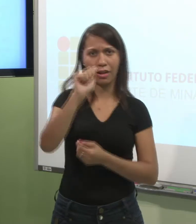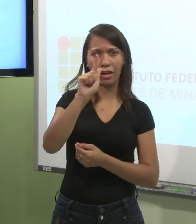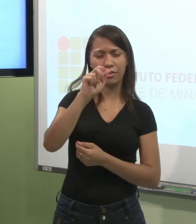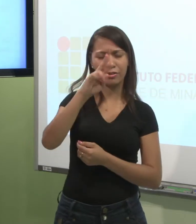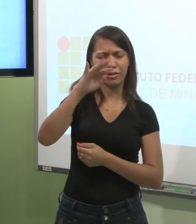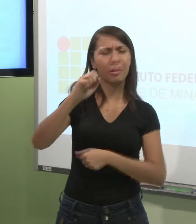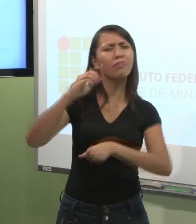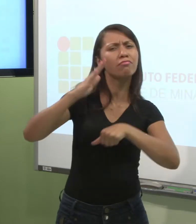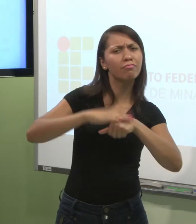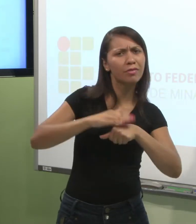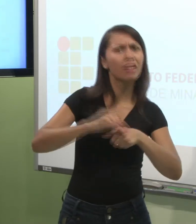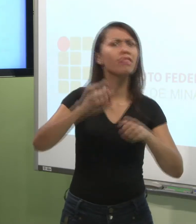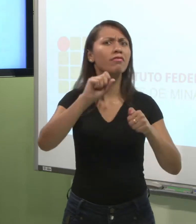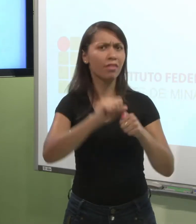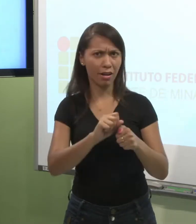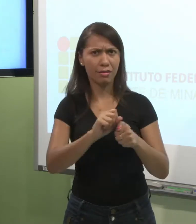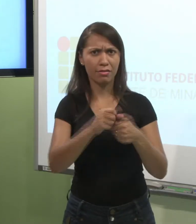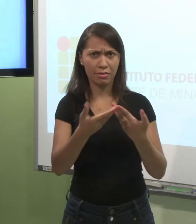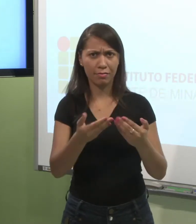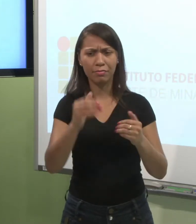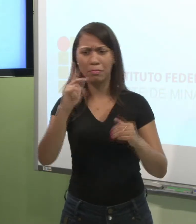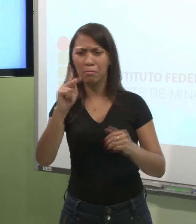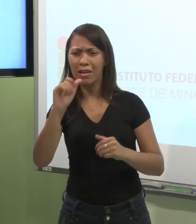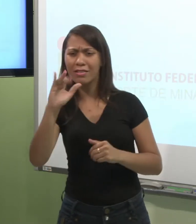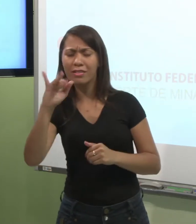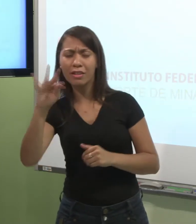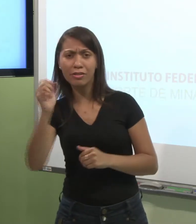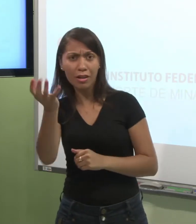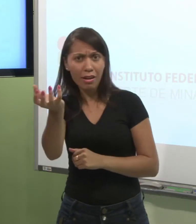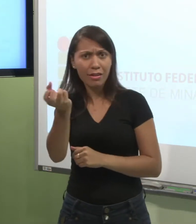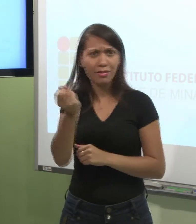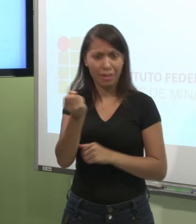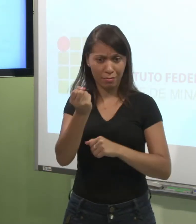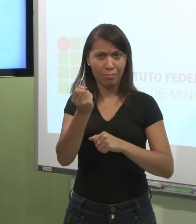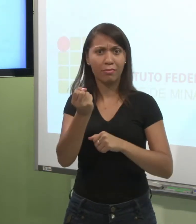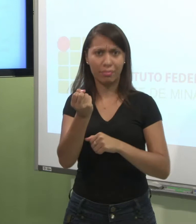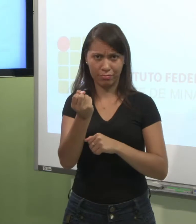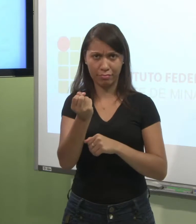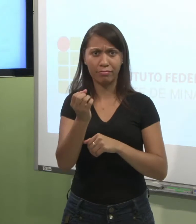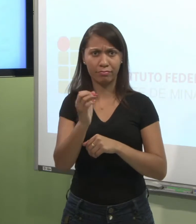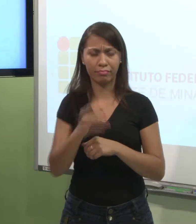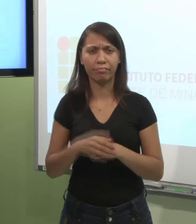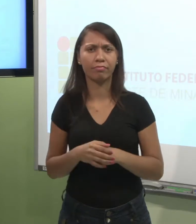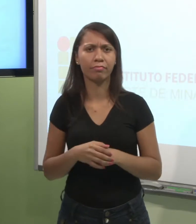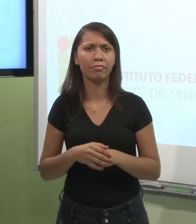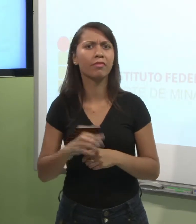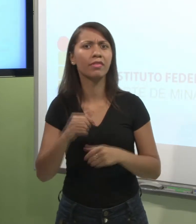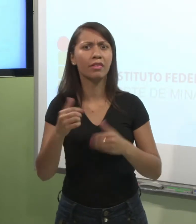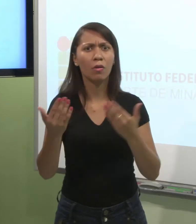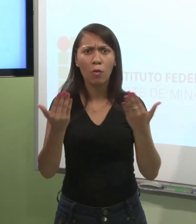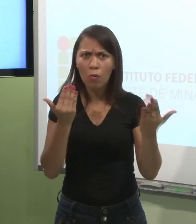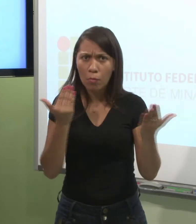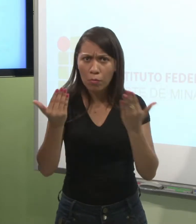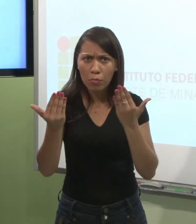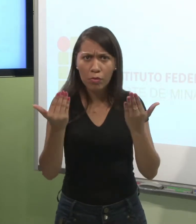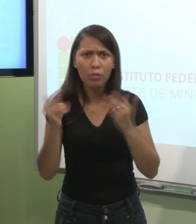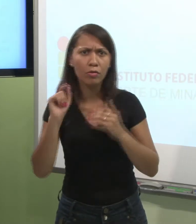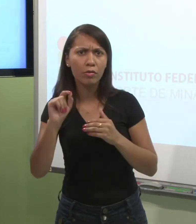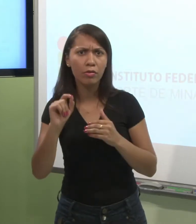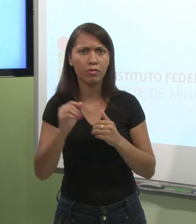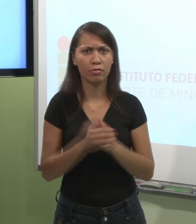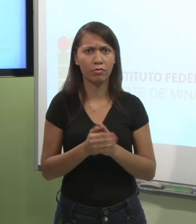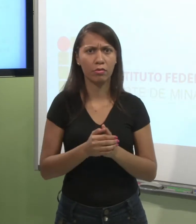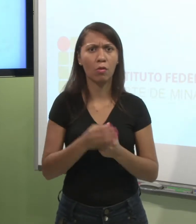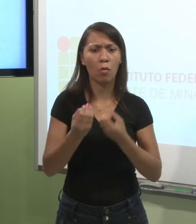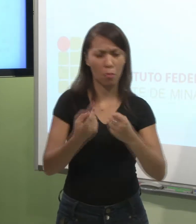age. Paciente é o termo que recebe, sofre a ação. Eu costumo comparar essas expressões com a relação